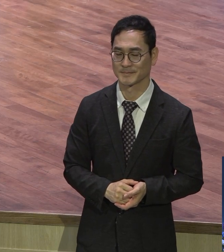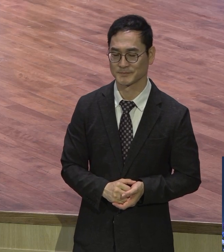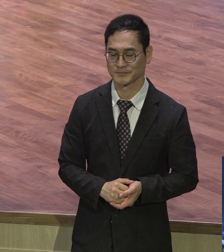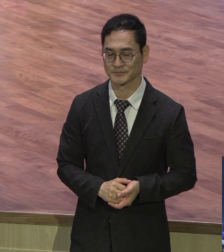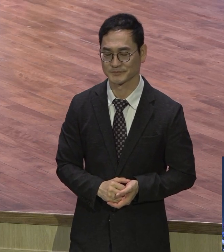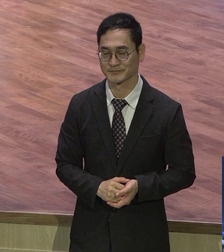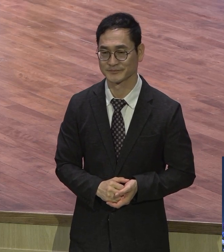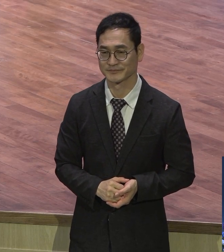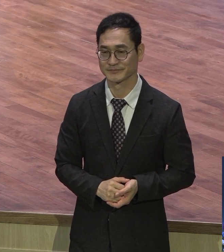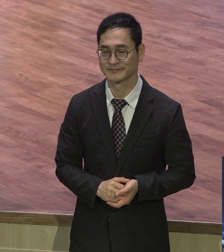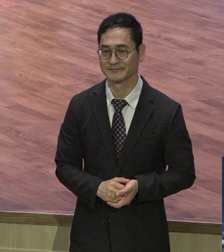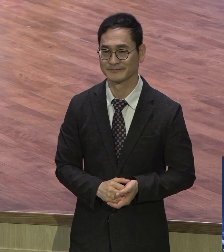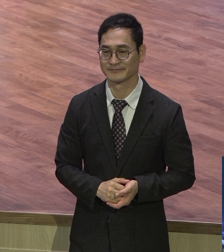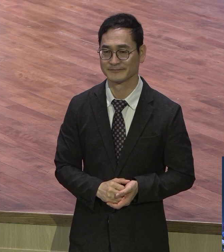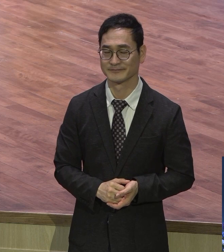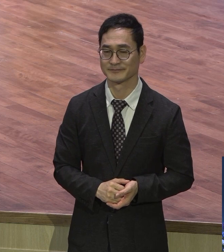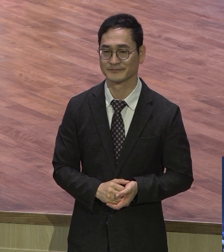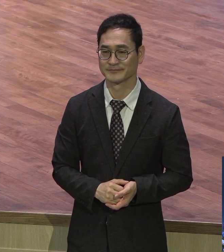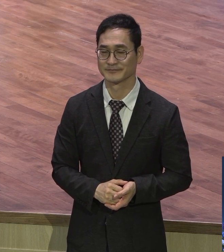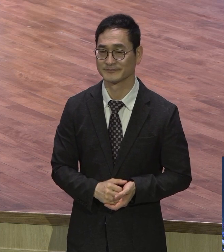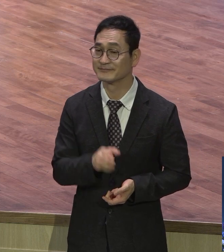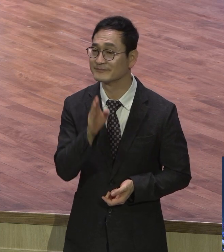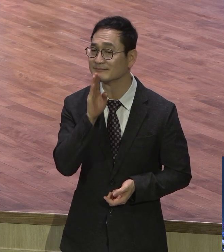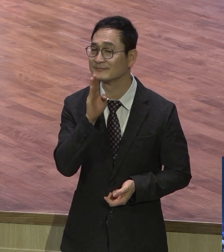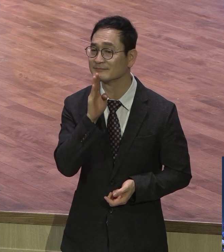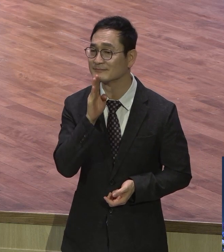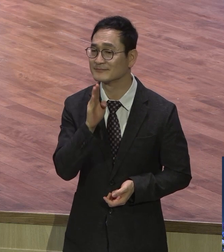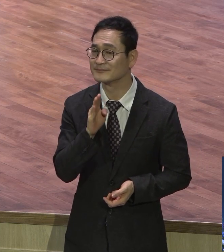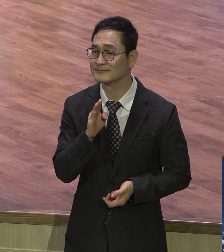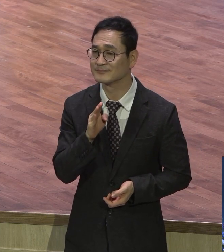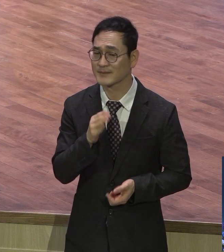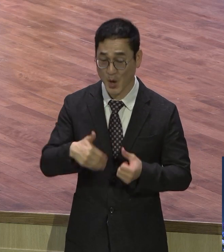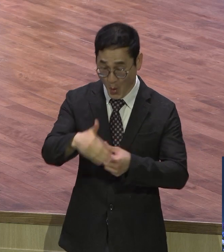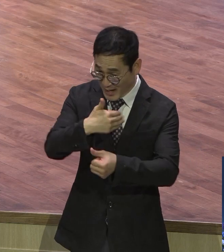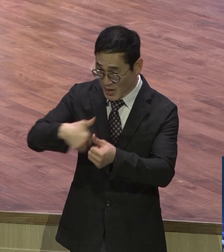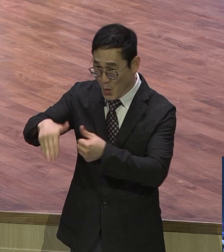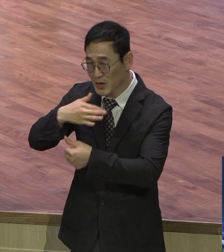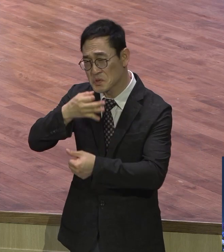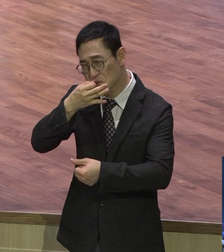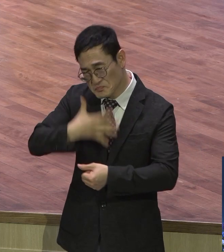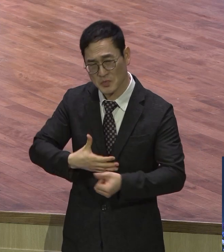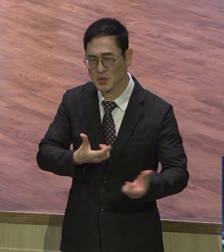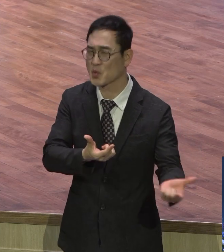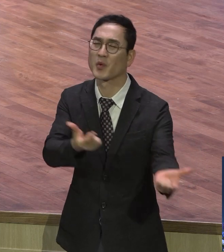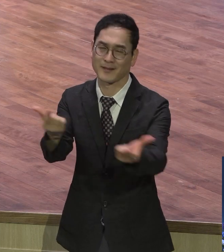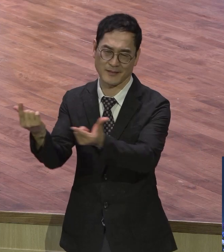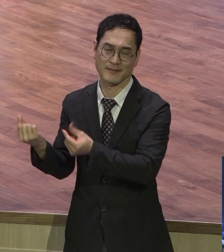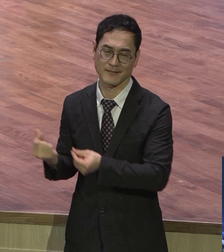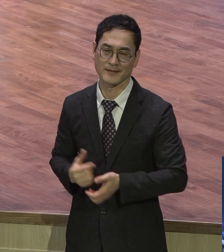그렇습니다. 여러 가지 어려운 환경이 왜 없겠어요. 힘든 건 많아요.